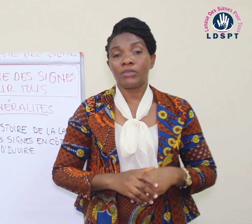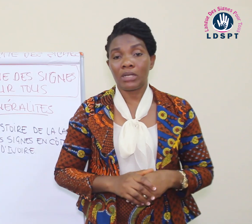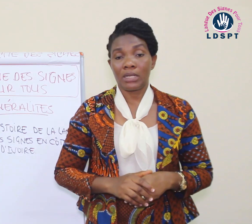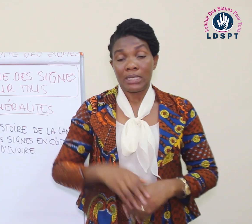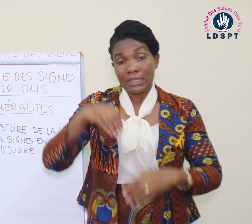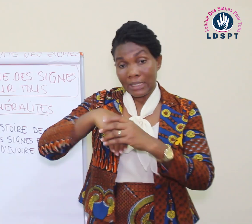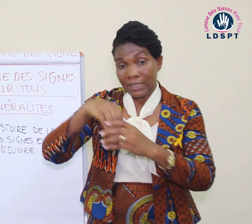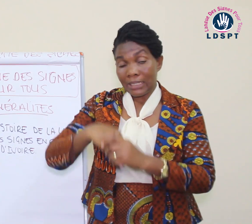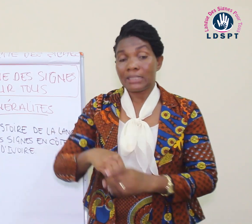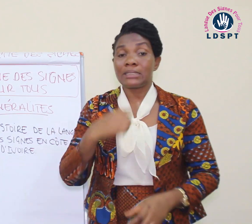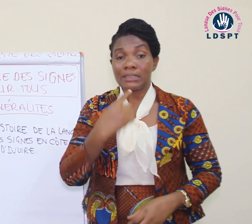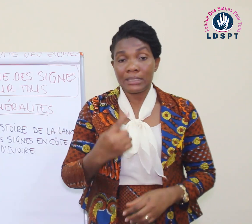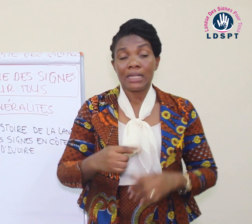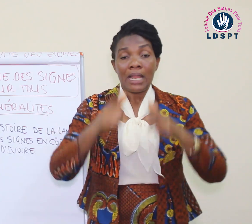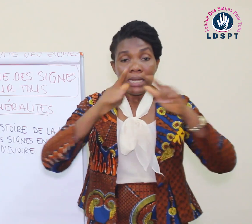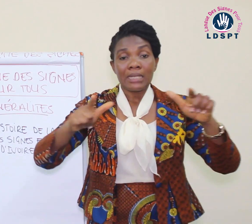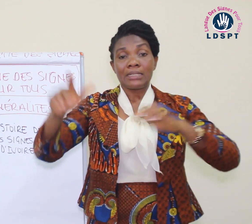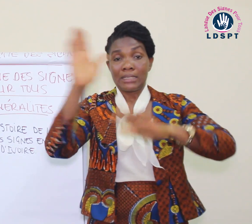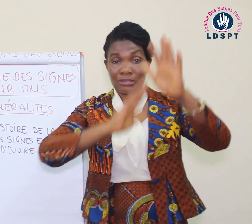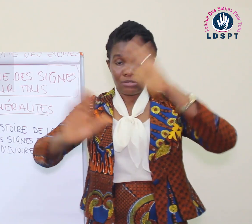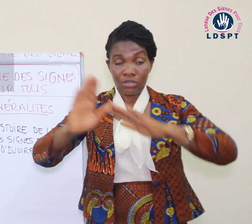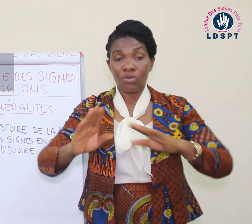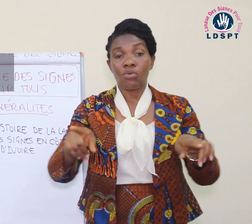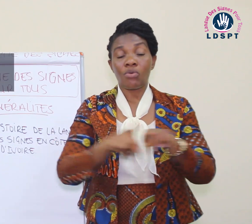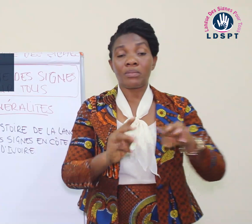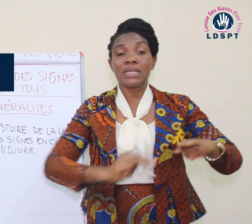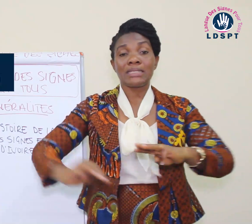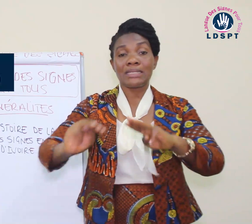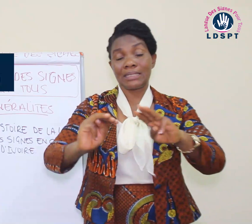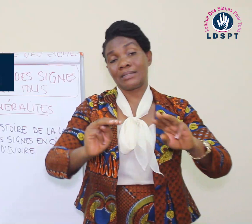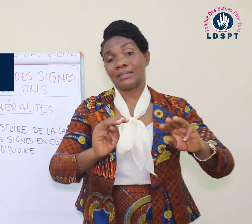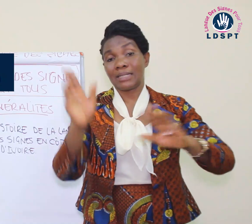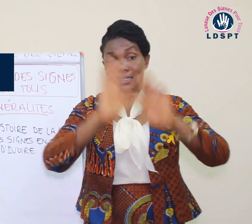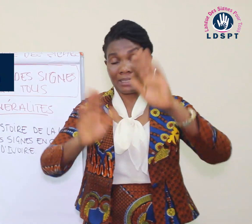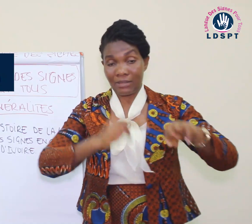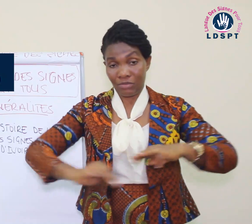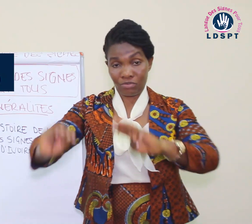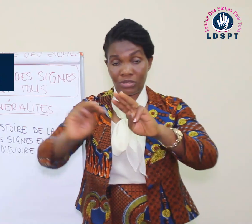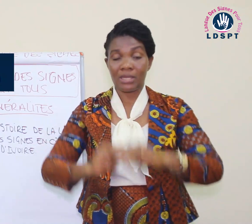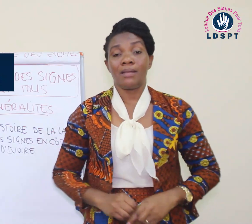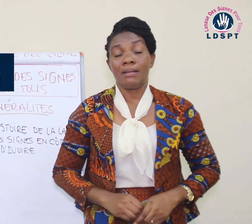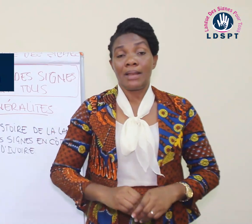signes méthodiques. L'abbé de l'Épée a réussi à imposer à